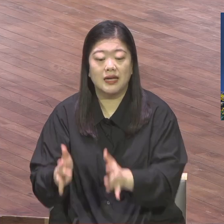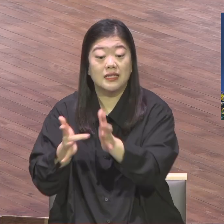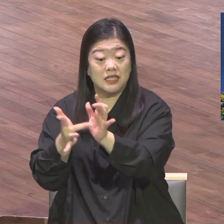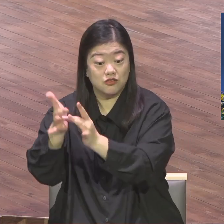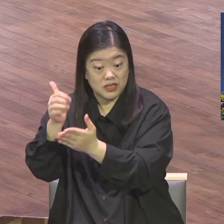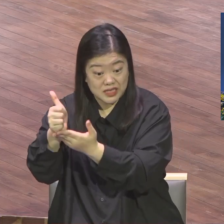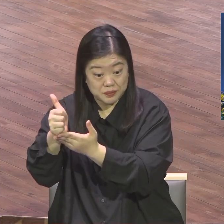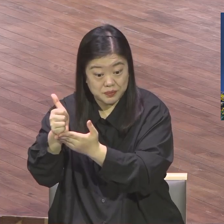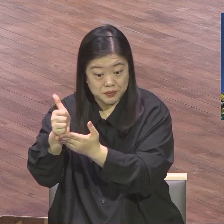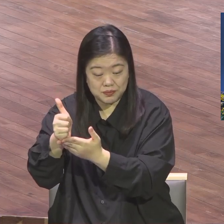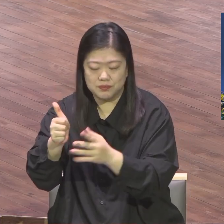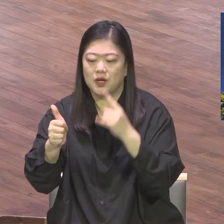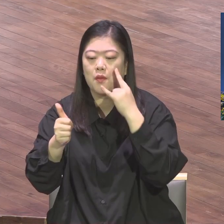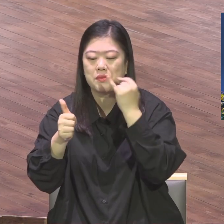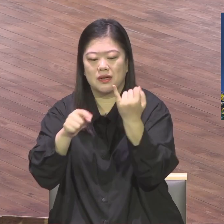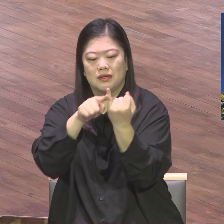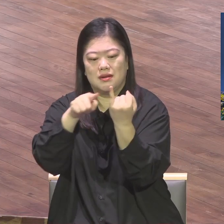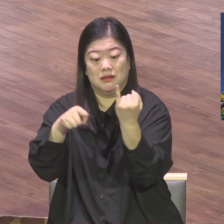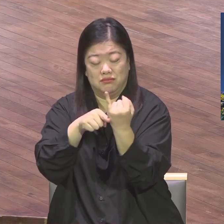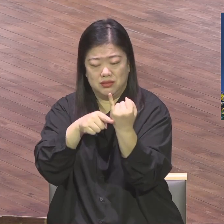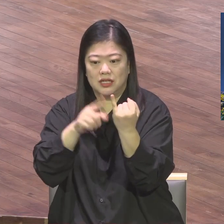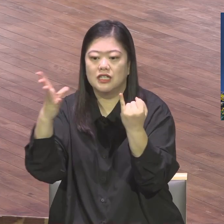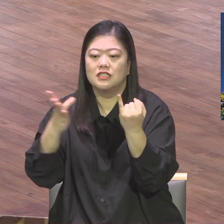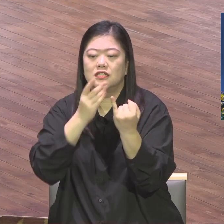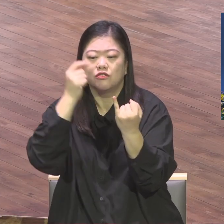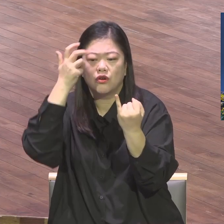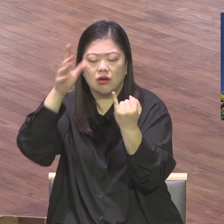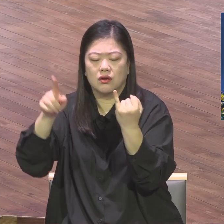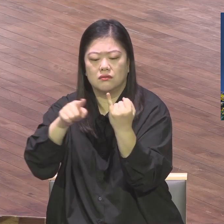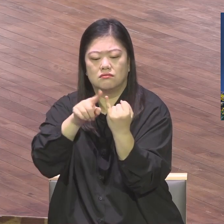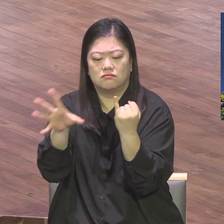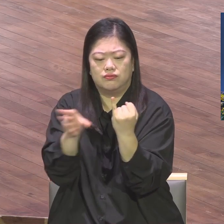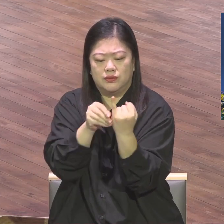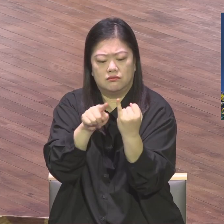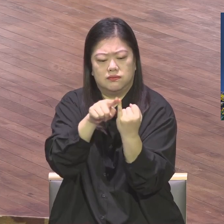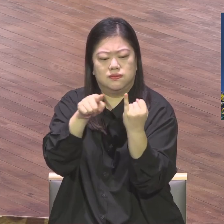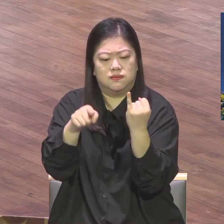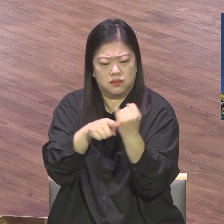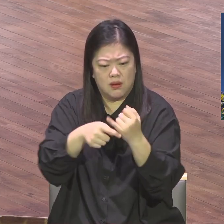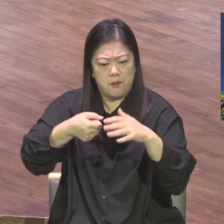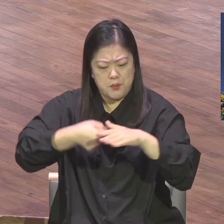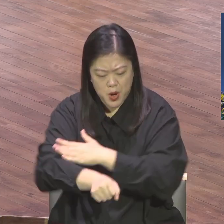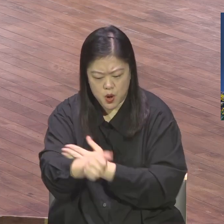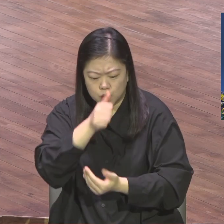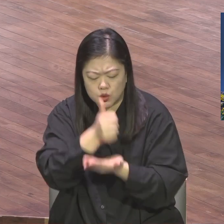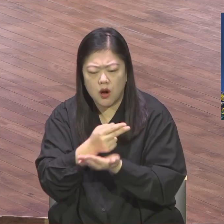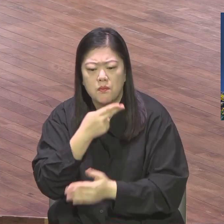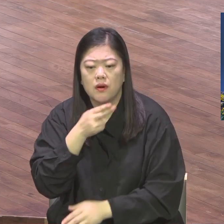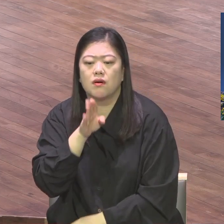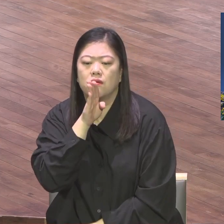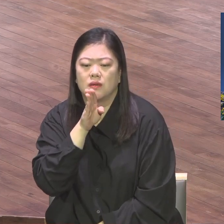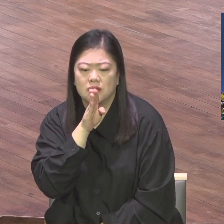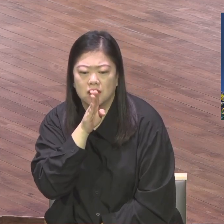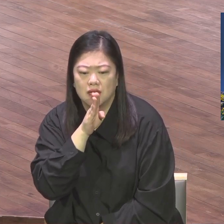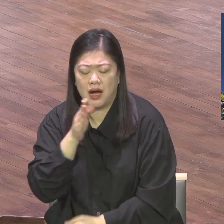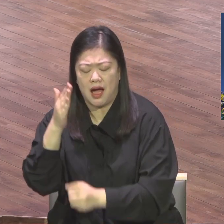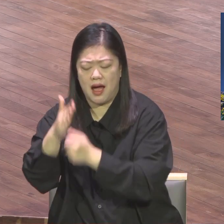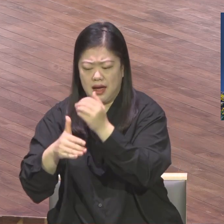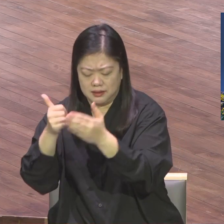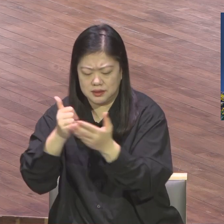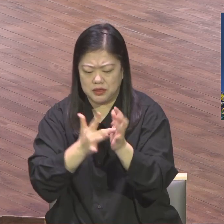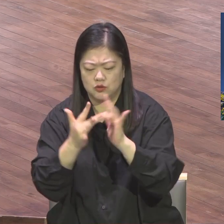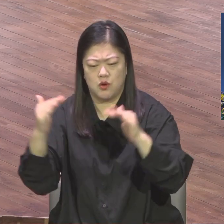완전한 인간으로서 오심을 보여주는 동시에 인간이 범한 창세기